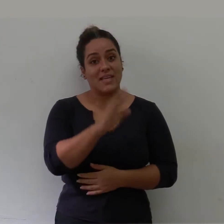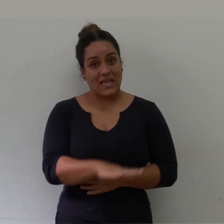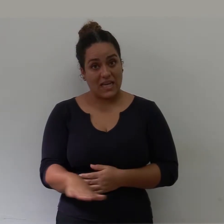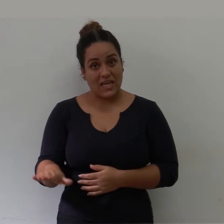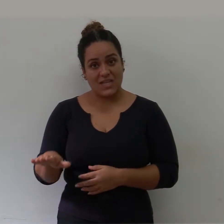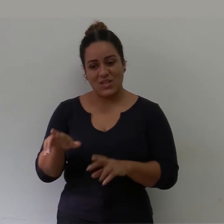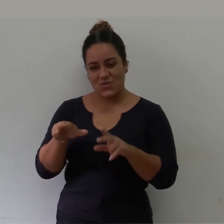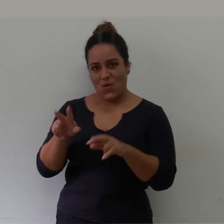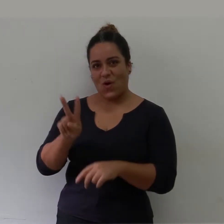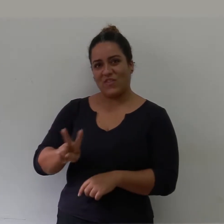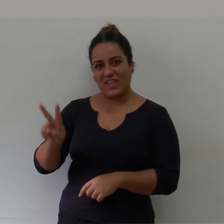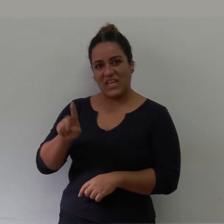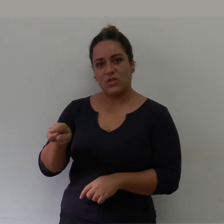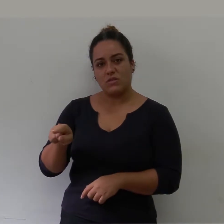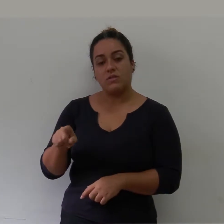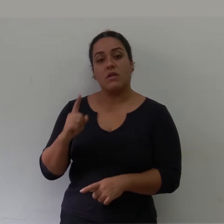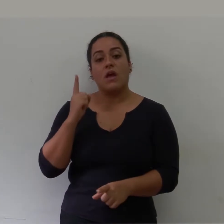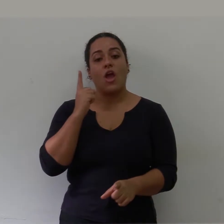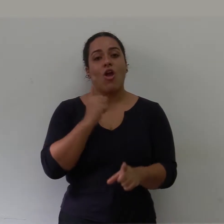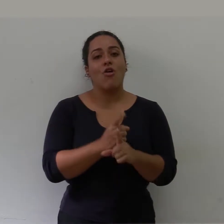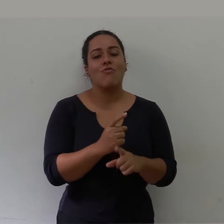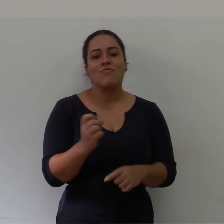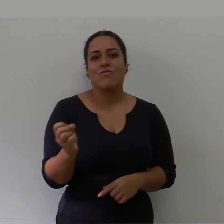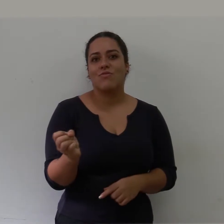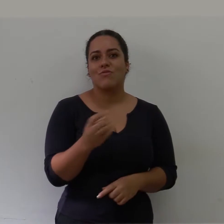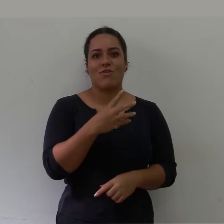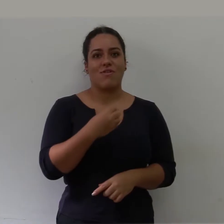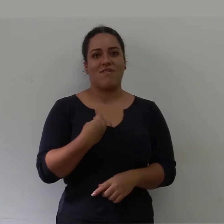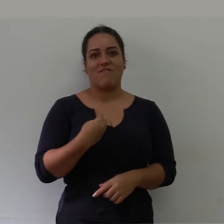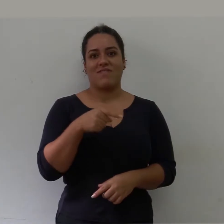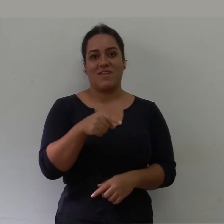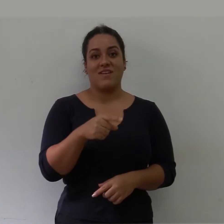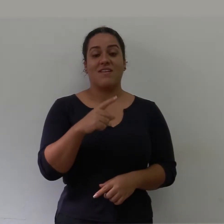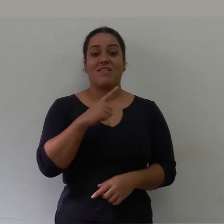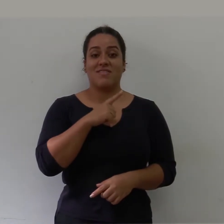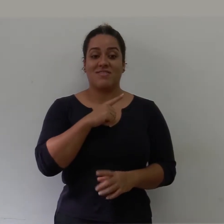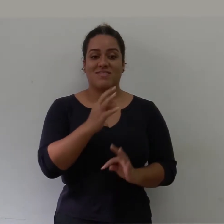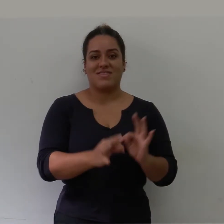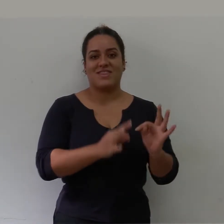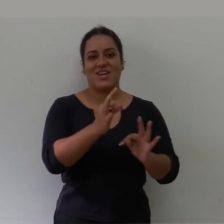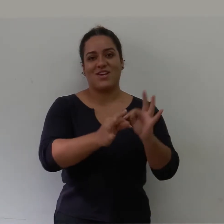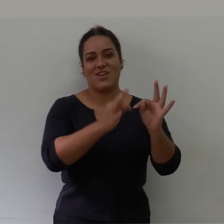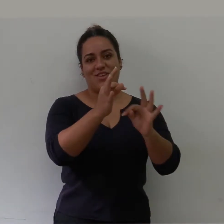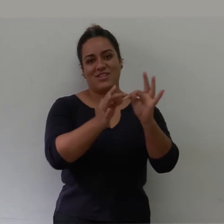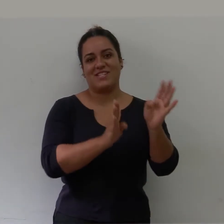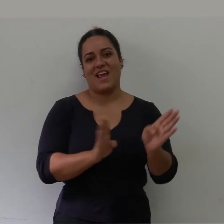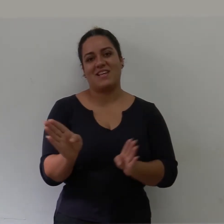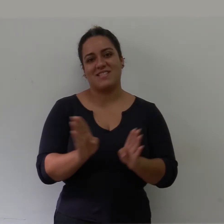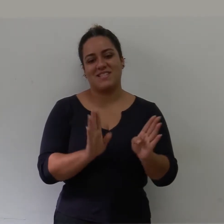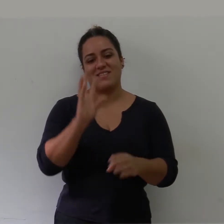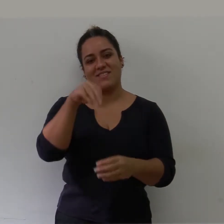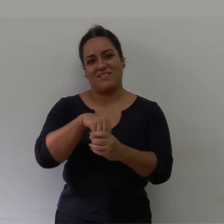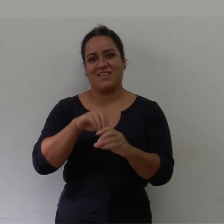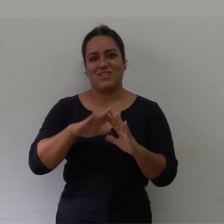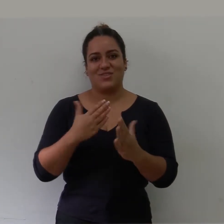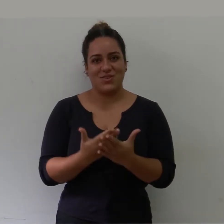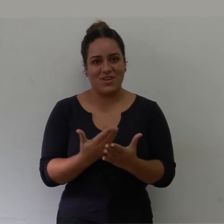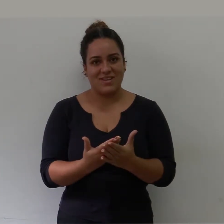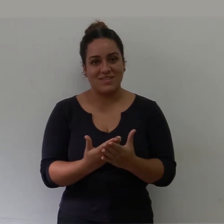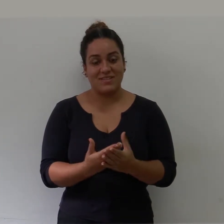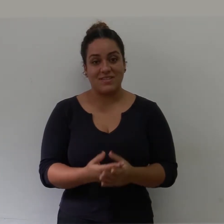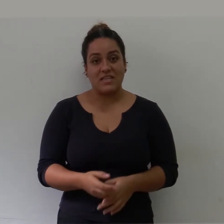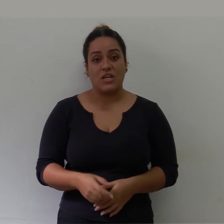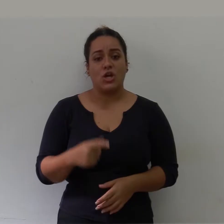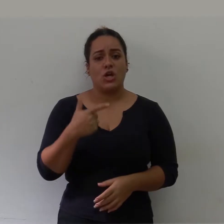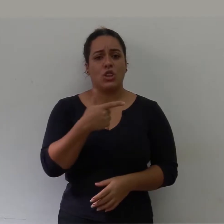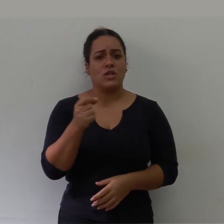Crianças como o Vinícius encontraram uma nova realidade com a chegada da tecnologia assistiva nas escolas. Foi